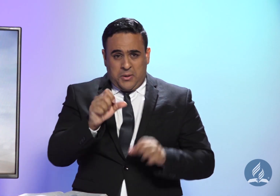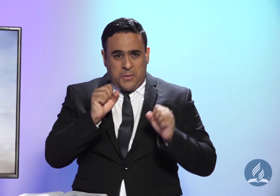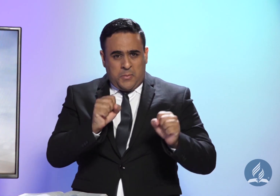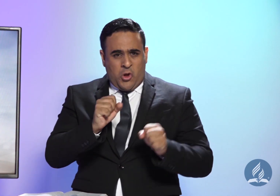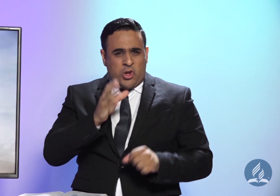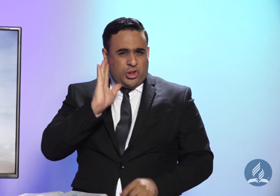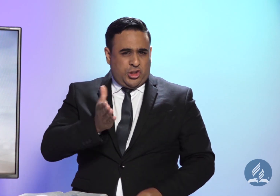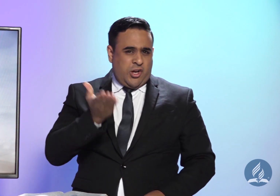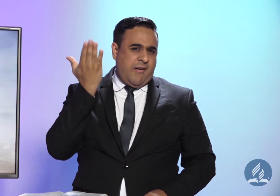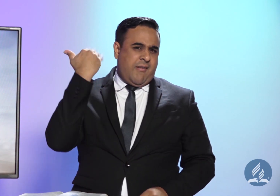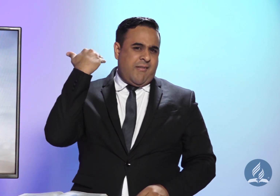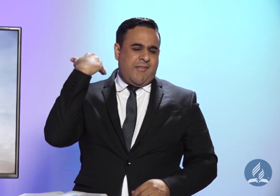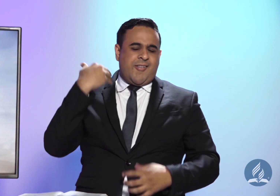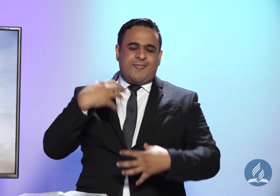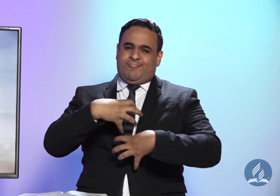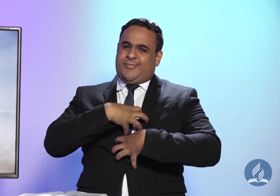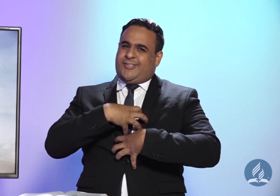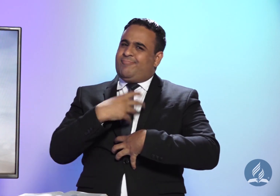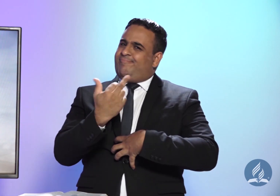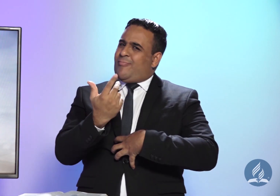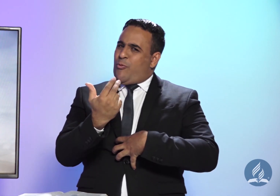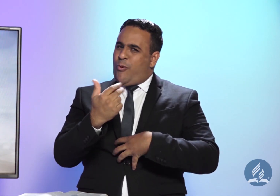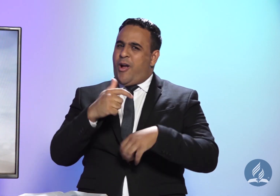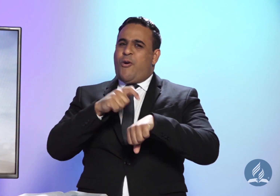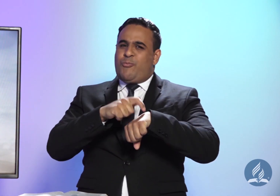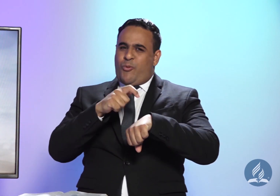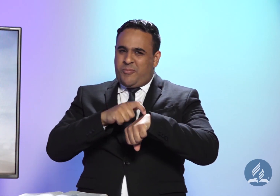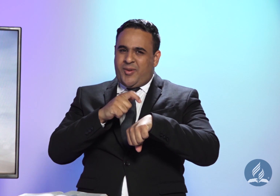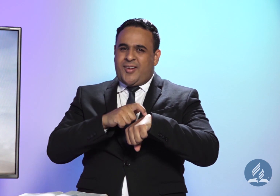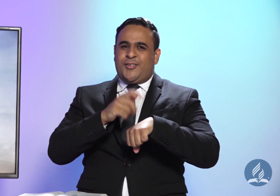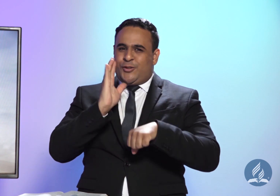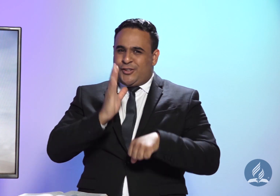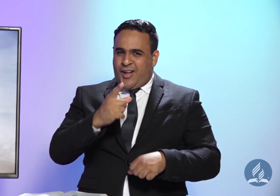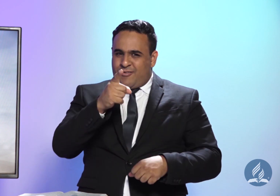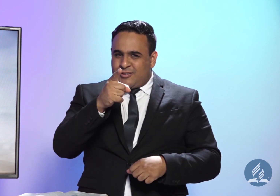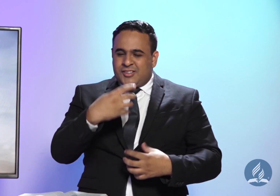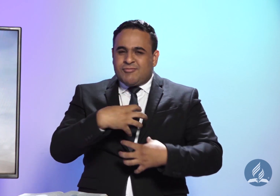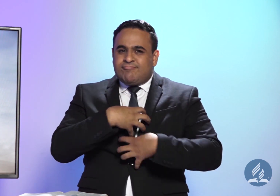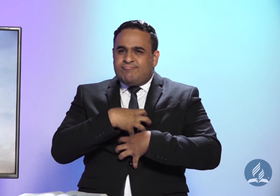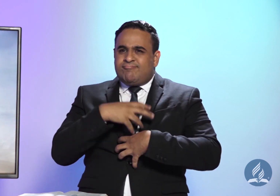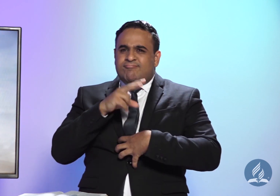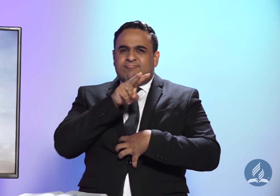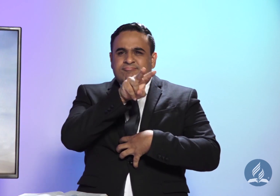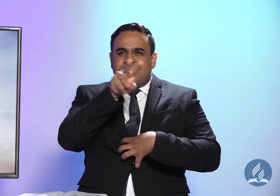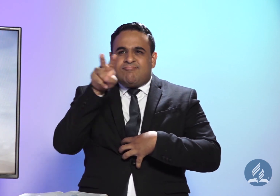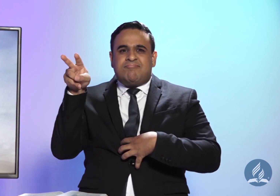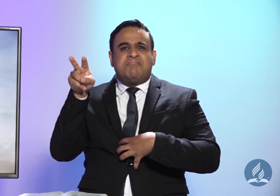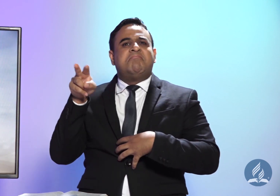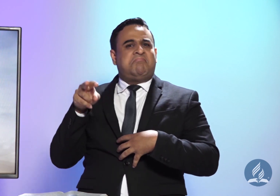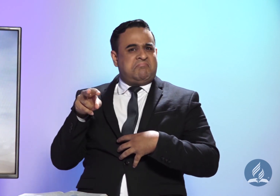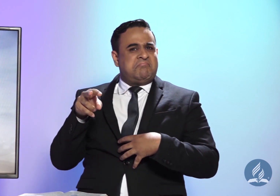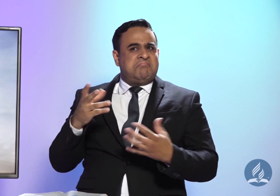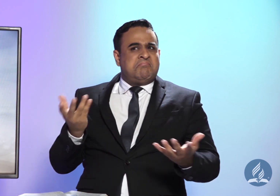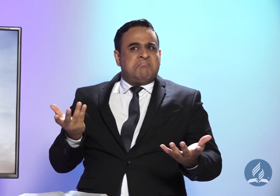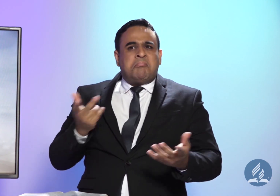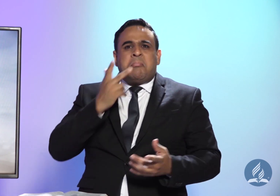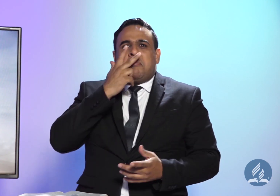a verdade e acabam se desviando do propósito de Deus para a vida delas. E eu tenho certeza que você já se